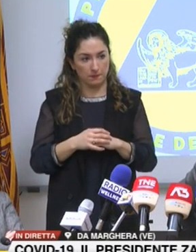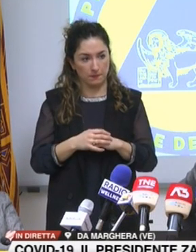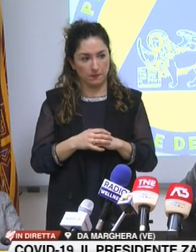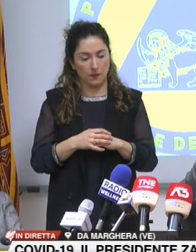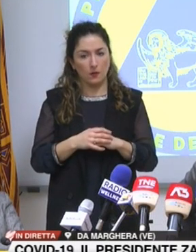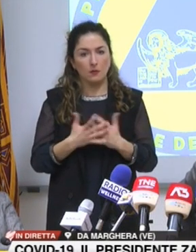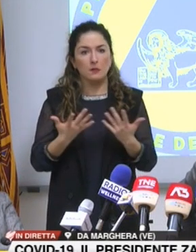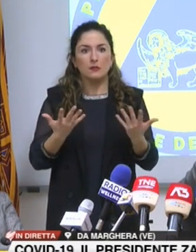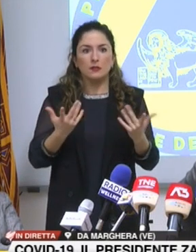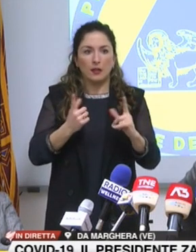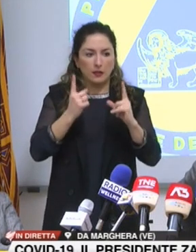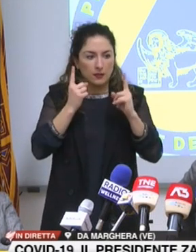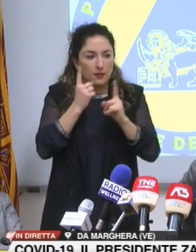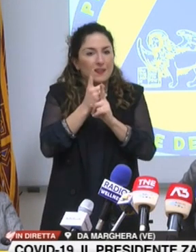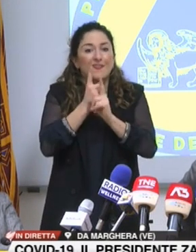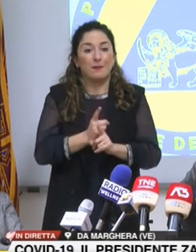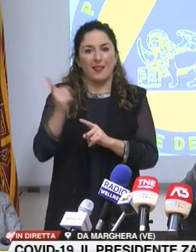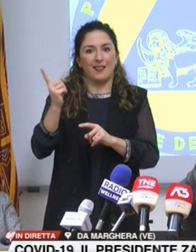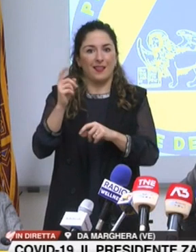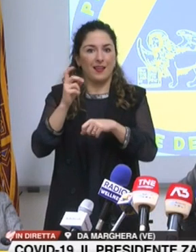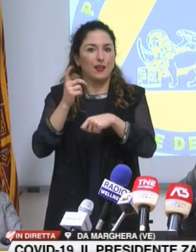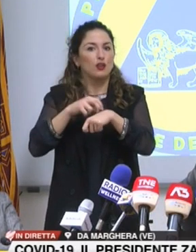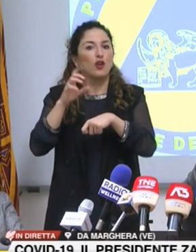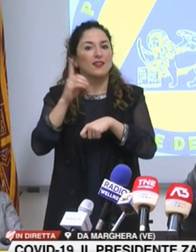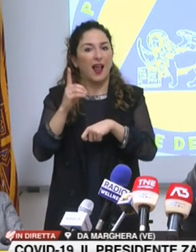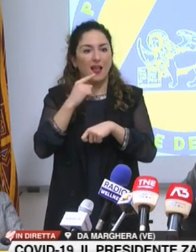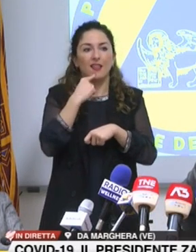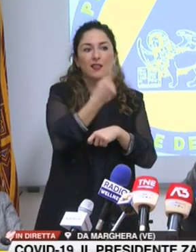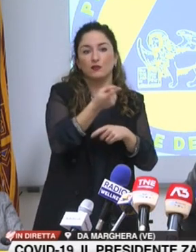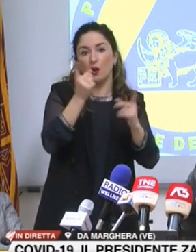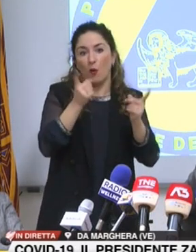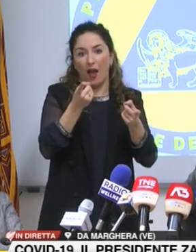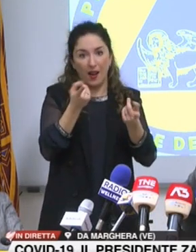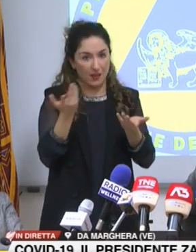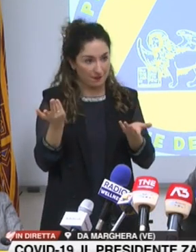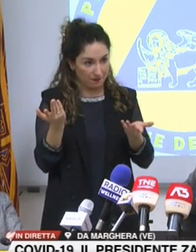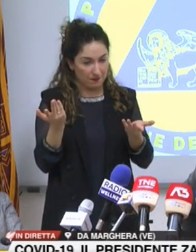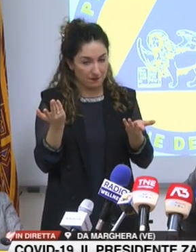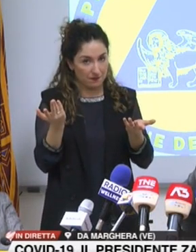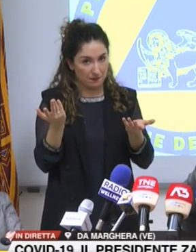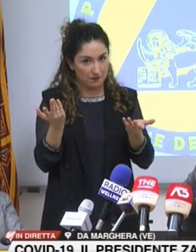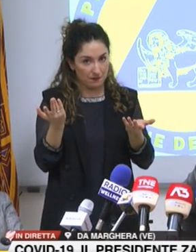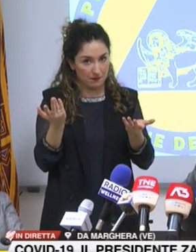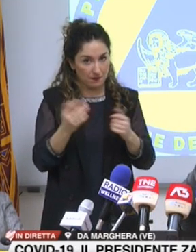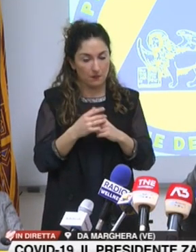quindi tutto dipende da cosa dirà il dottor Draghi alle forze politiche. Nella fattispecie il nostro segretario,